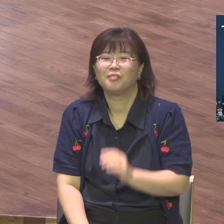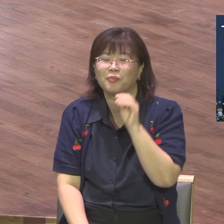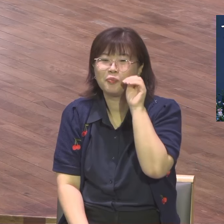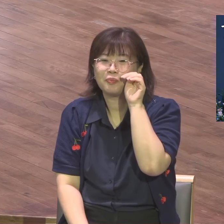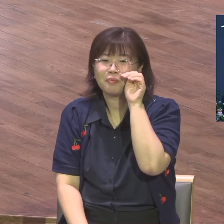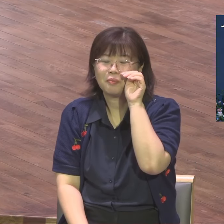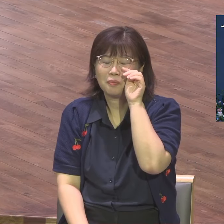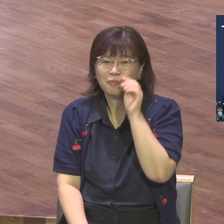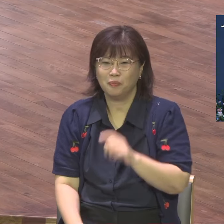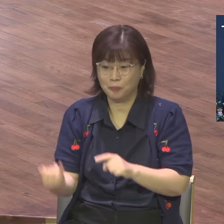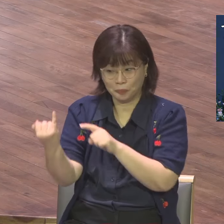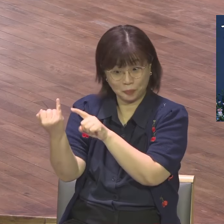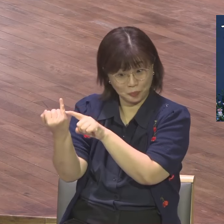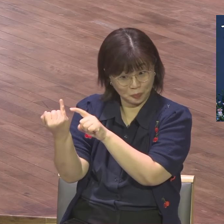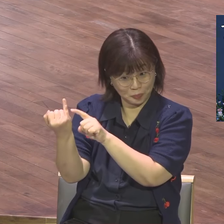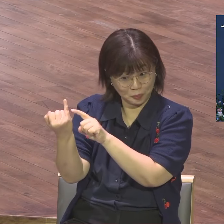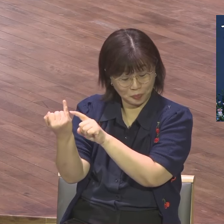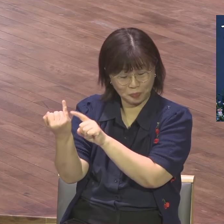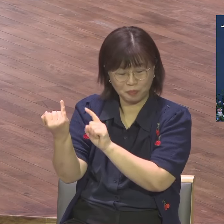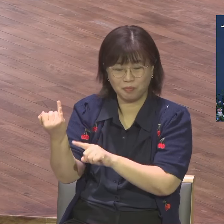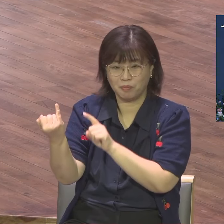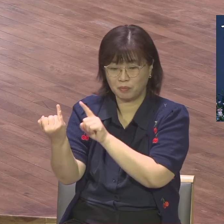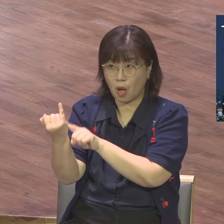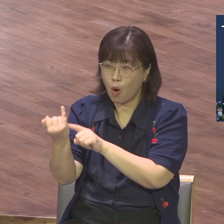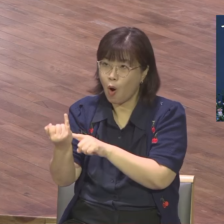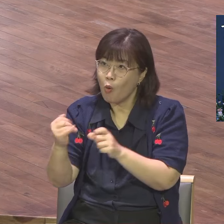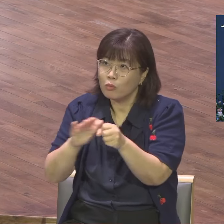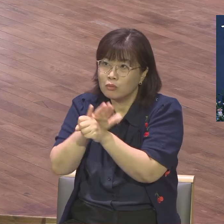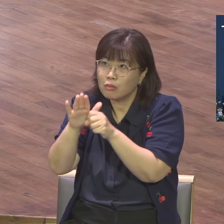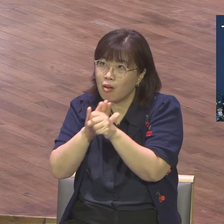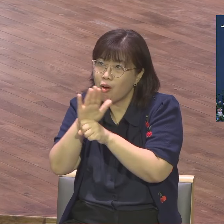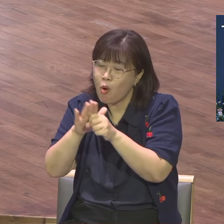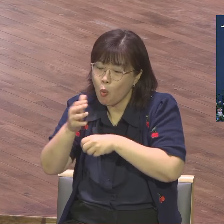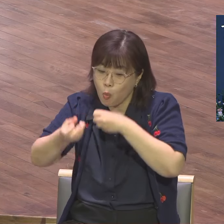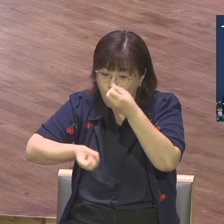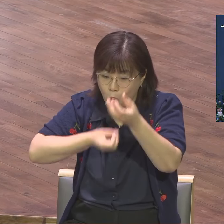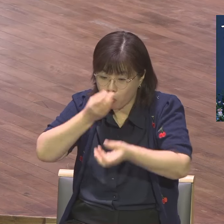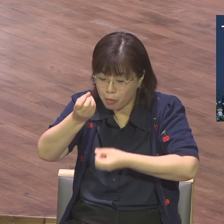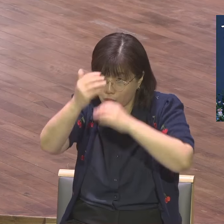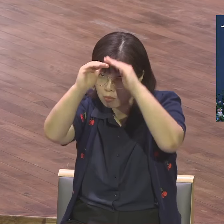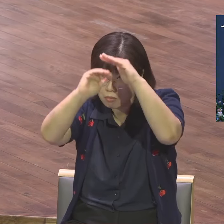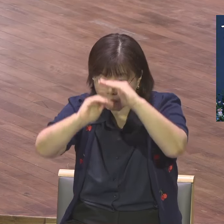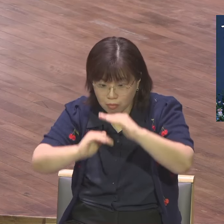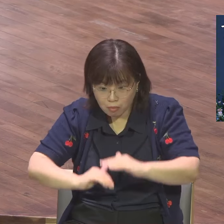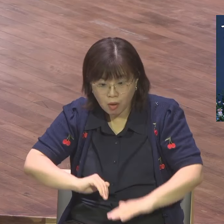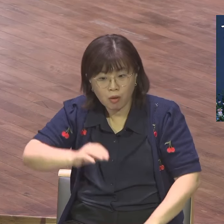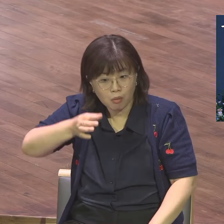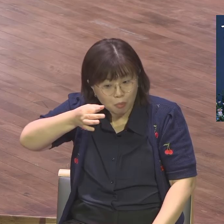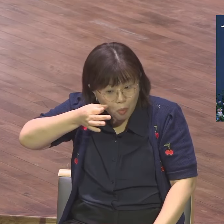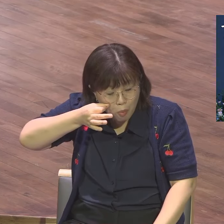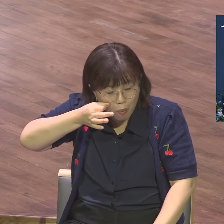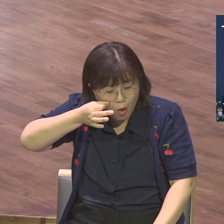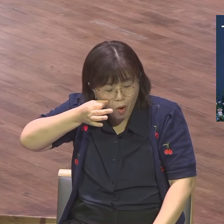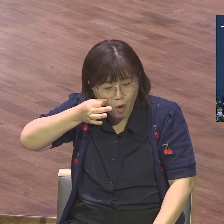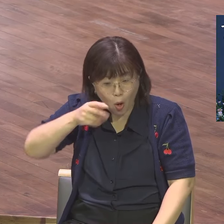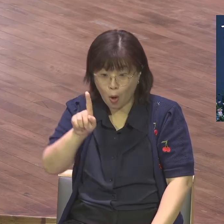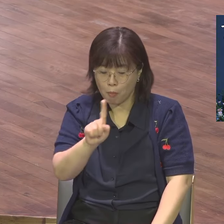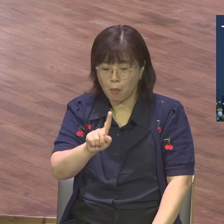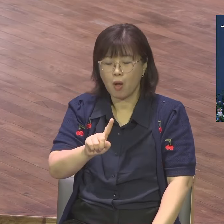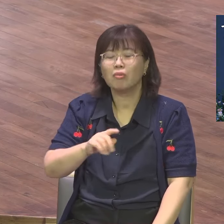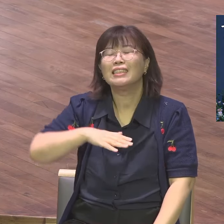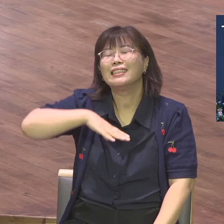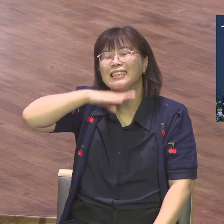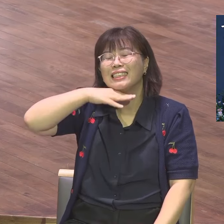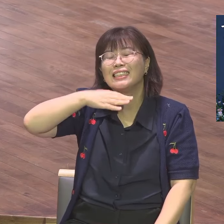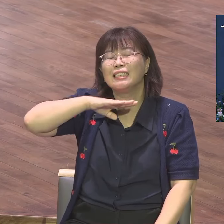이런 술람미 여인의 표현 속에서 바라봐야 될 것이 바로 사랑에 대한 기대입니다. 우리가